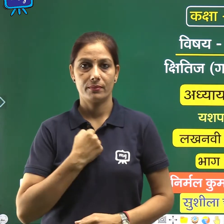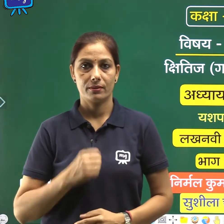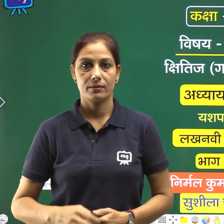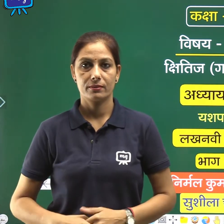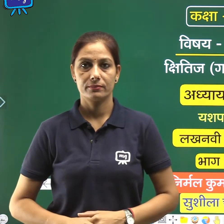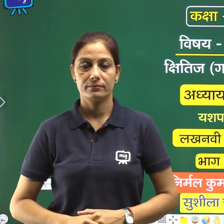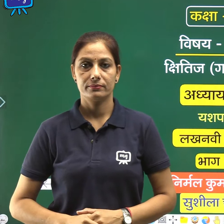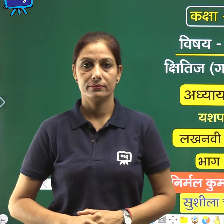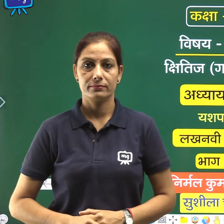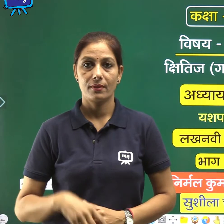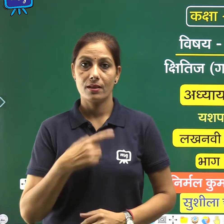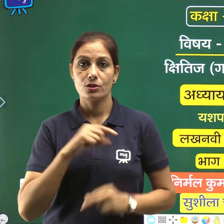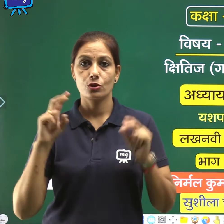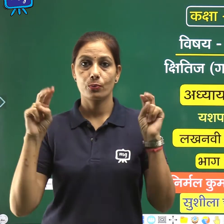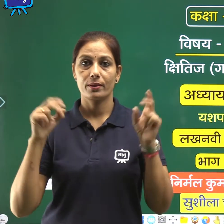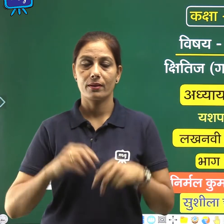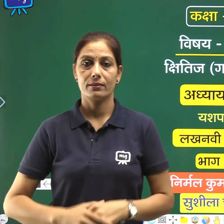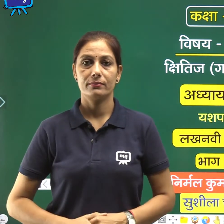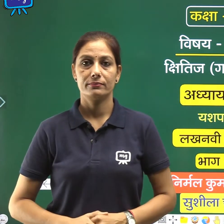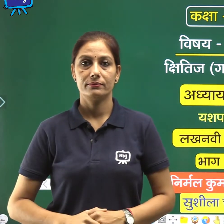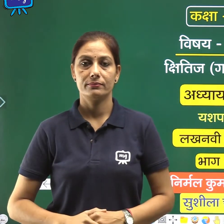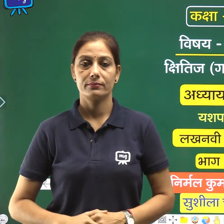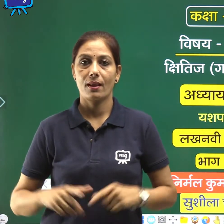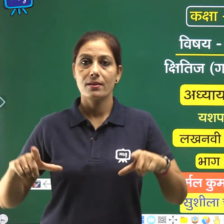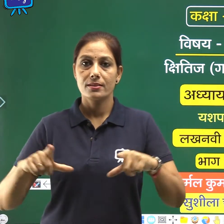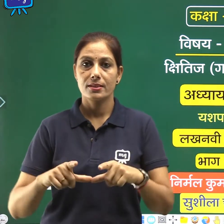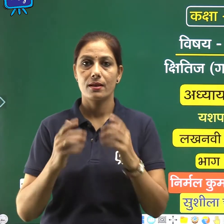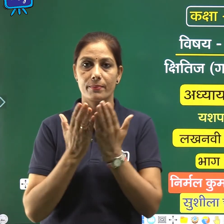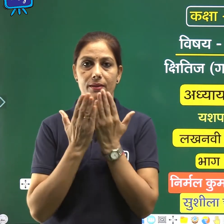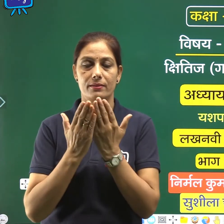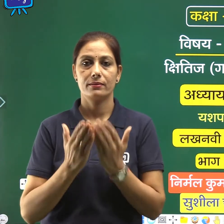हमने इस अध्याय का सार पढ़ा था।